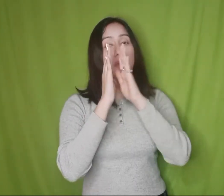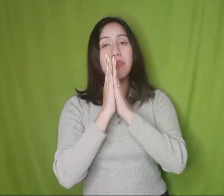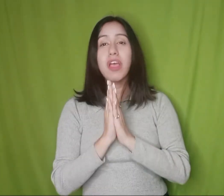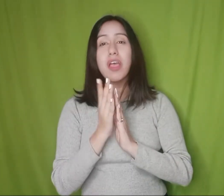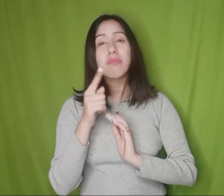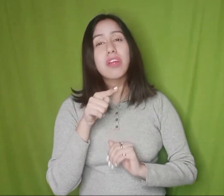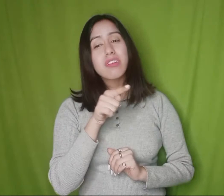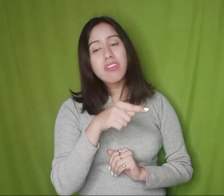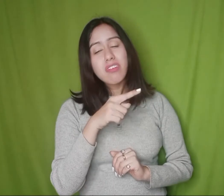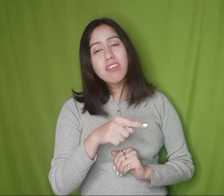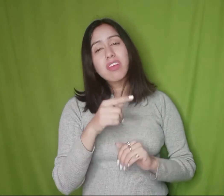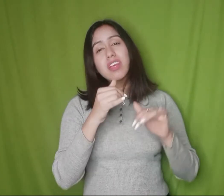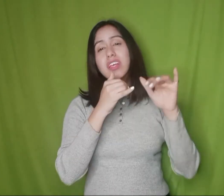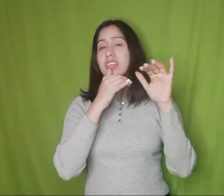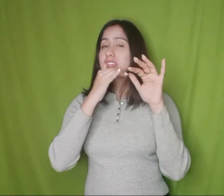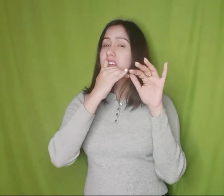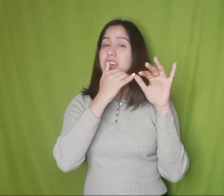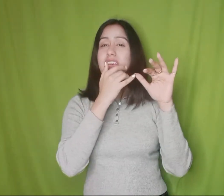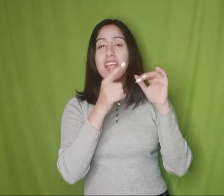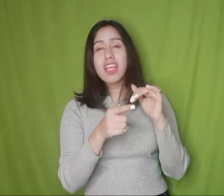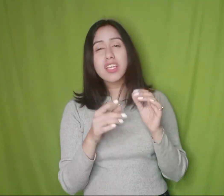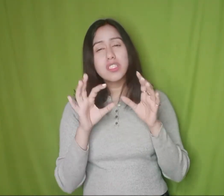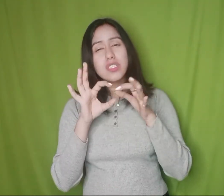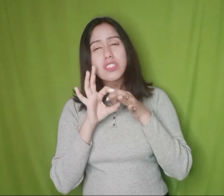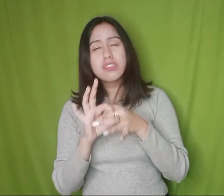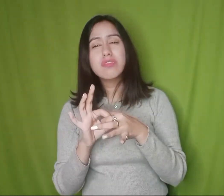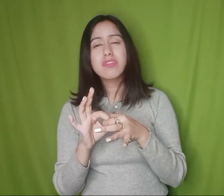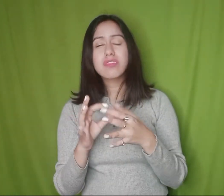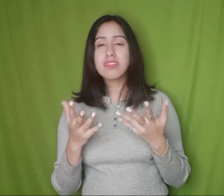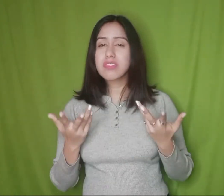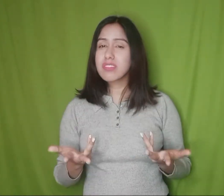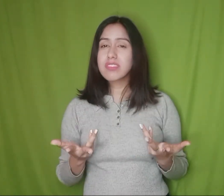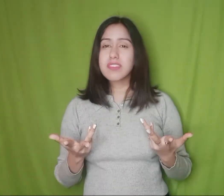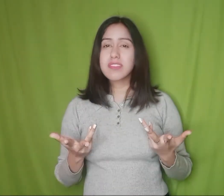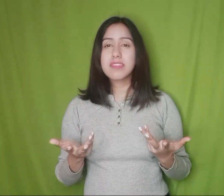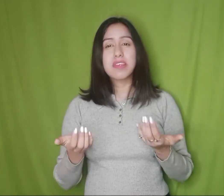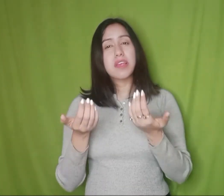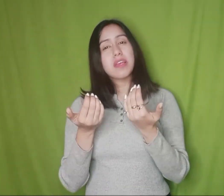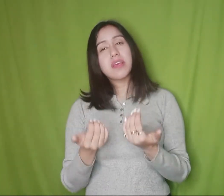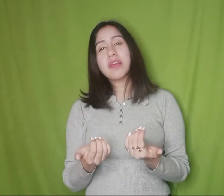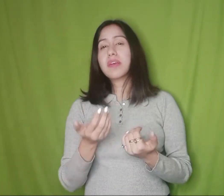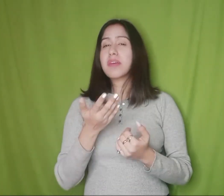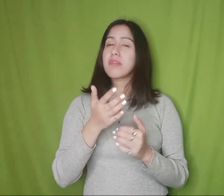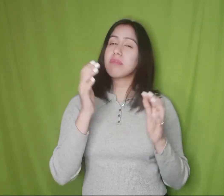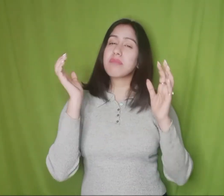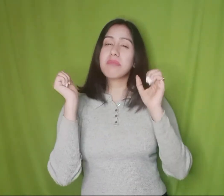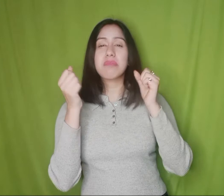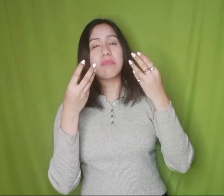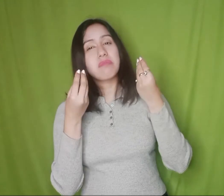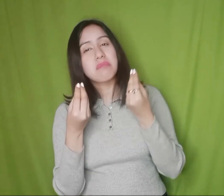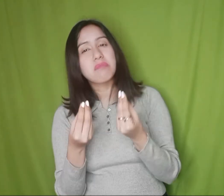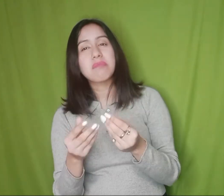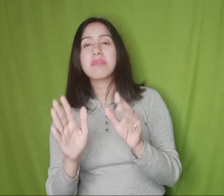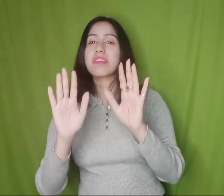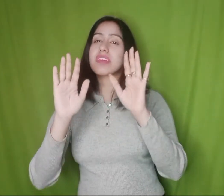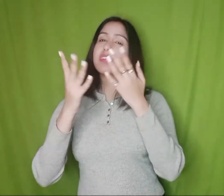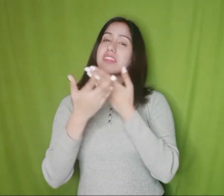मिरासी, जिसको दुनिया बड़ा संत रैदास कहती थी, वो तक मीरा की भक्ति पर कविता करने लगा था। कहता था,